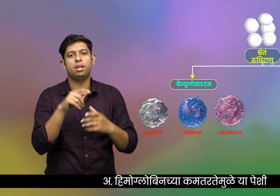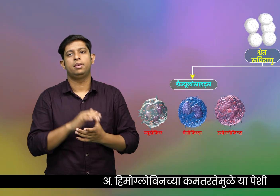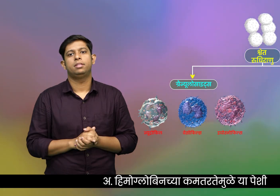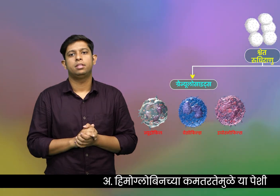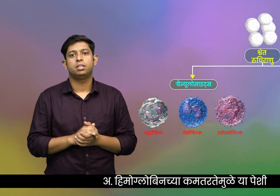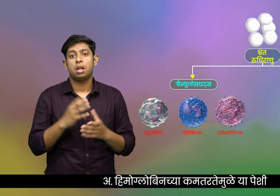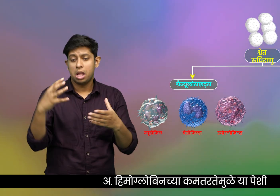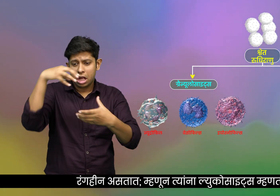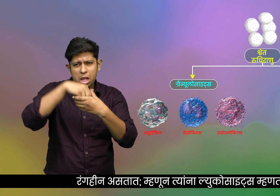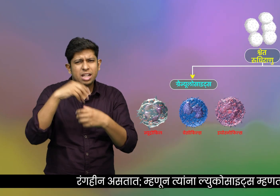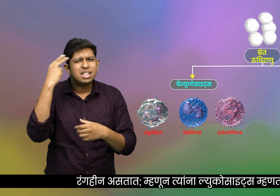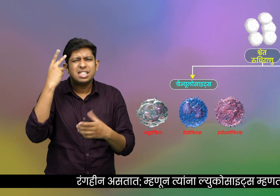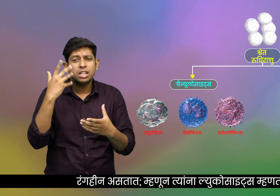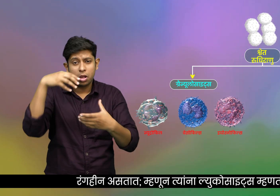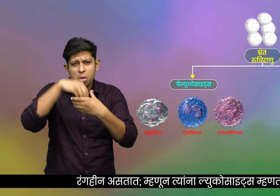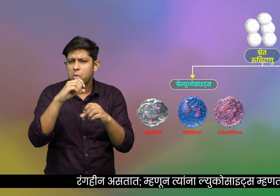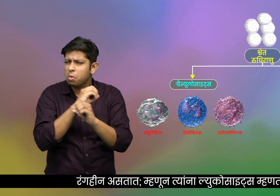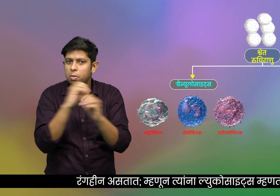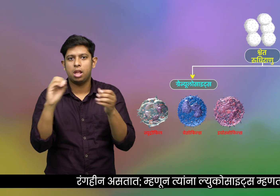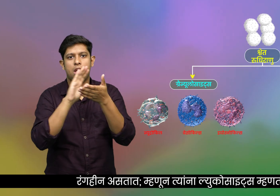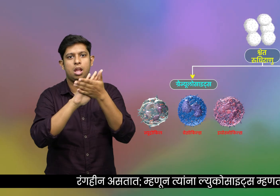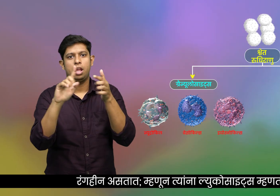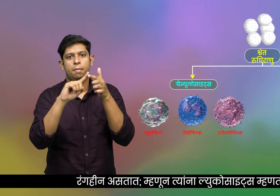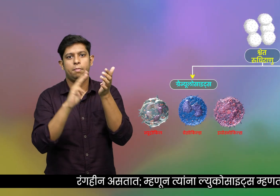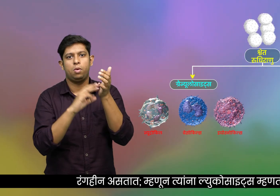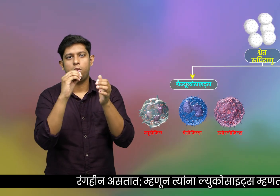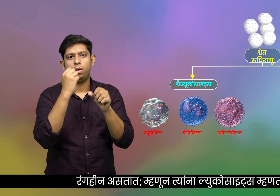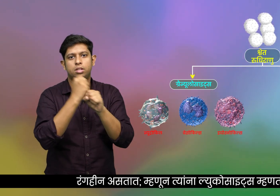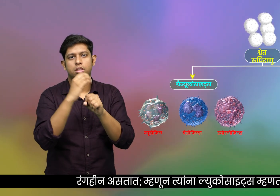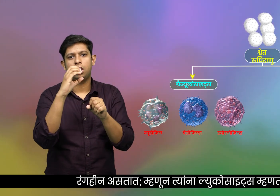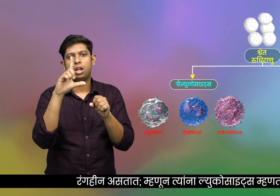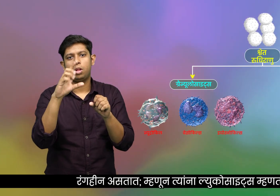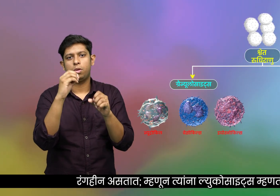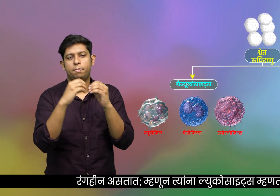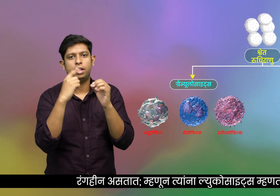कमतरतेमुळे या पेशी रंगहीन असतात, म्हणून त्यांना ल्युकोसाइट्स असं म्हणतात.